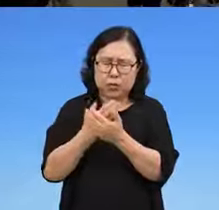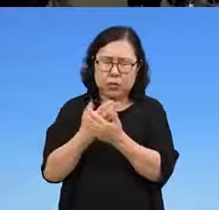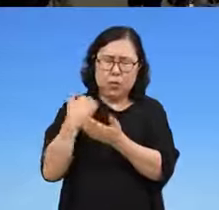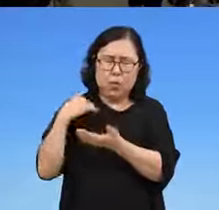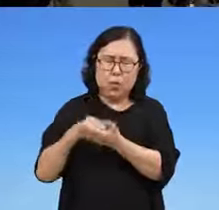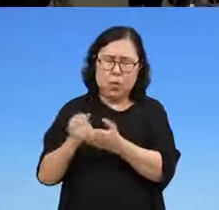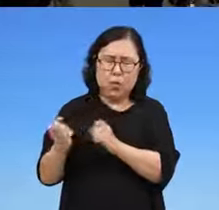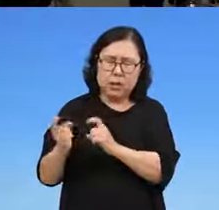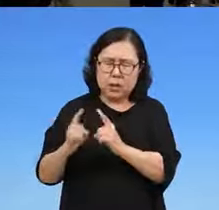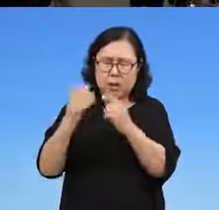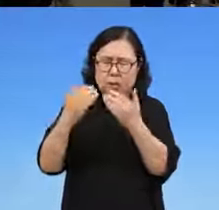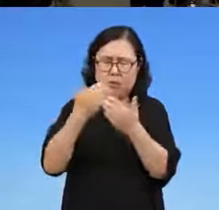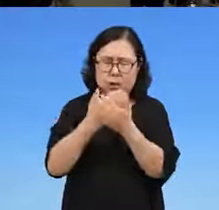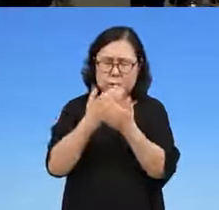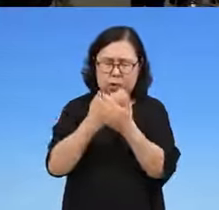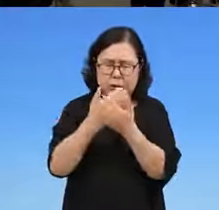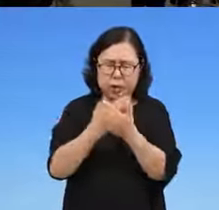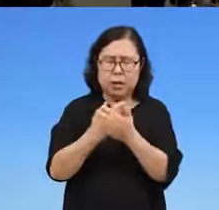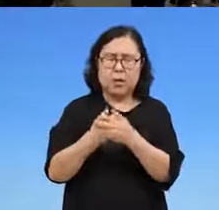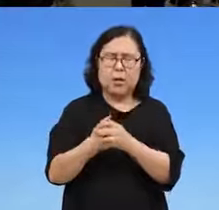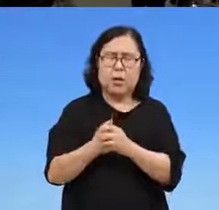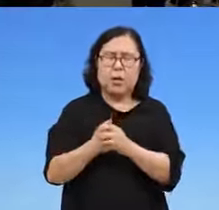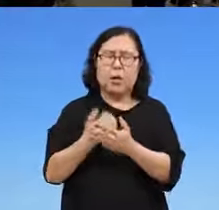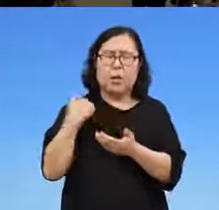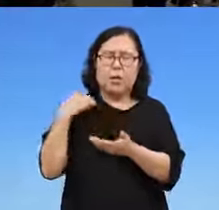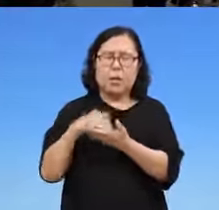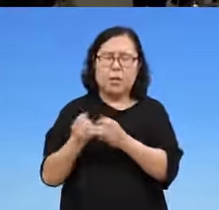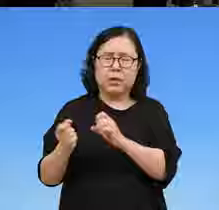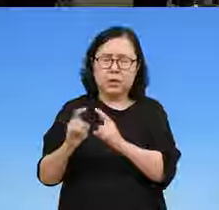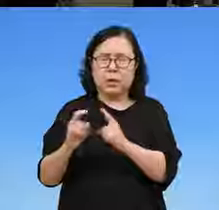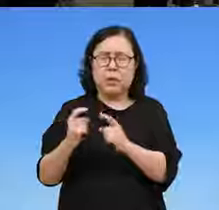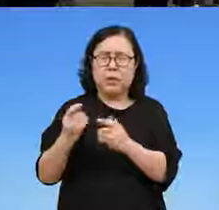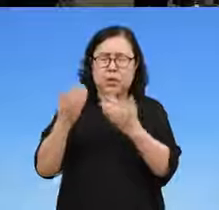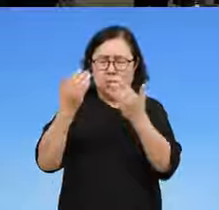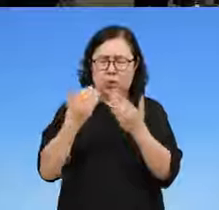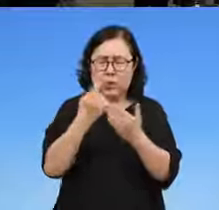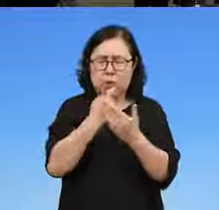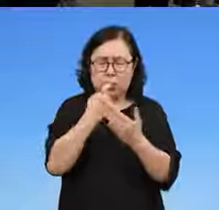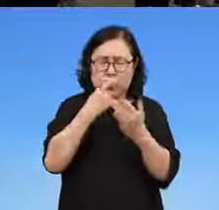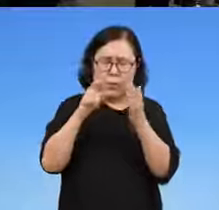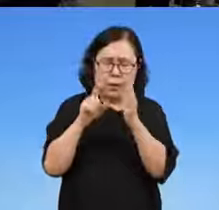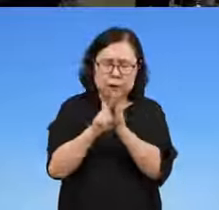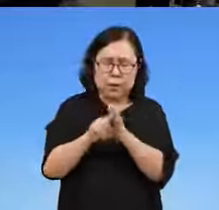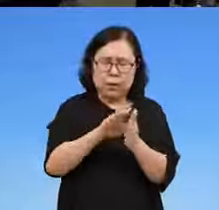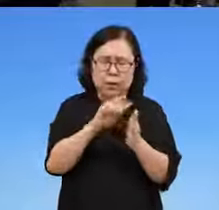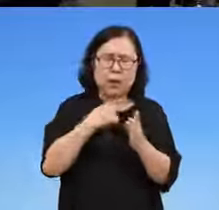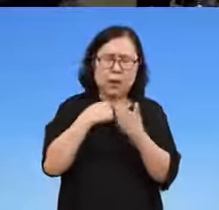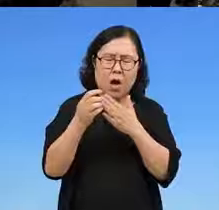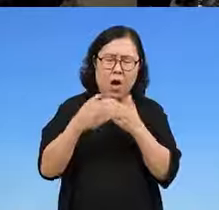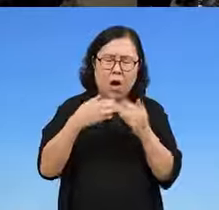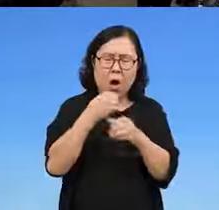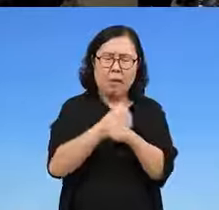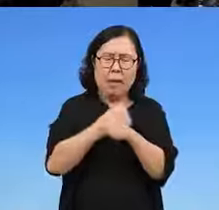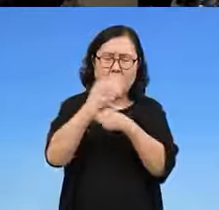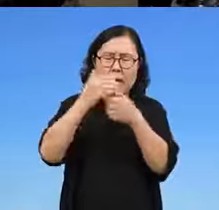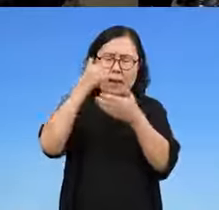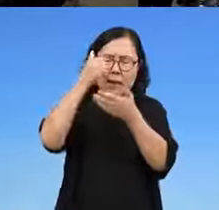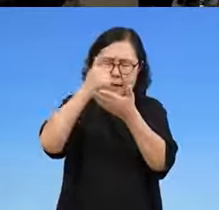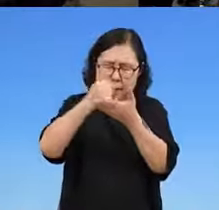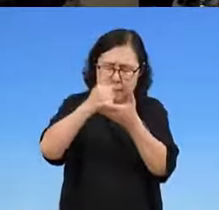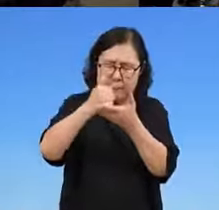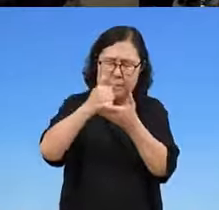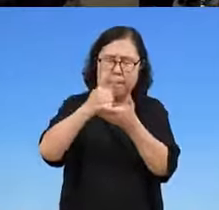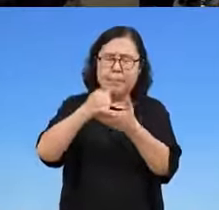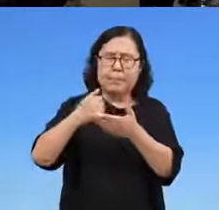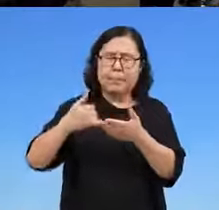아버지 회복시켜 주시기를 원합니다. 회복시켜 주실 줄로 믿습니다. 우리 우리가 경험한 그 하나님을 저들도